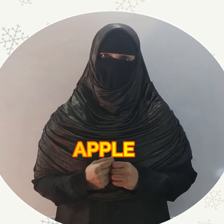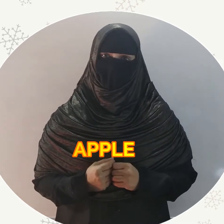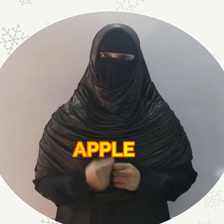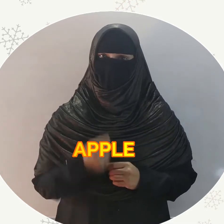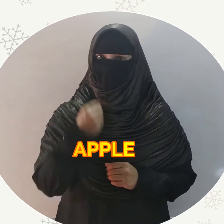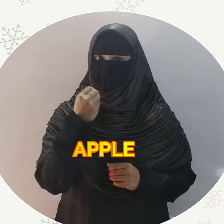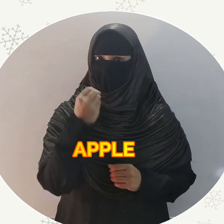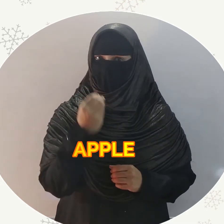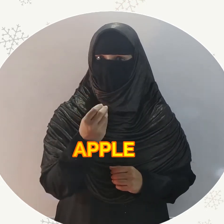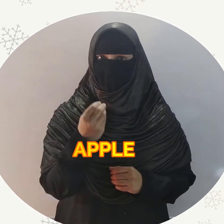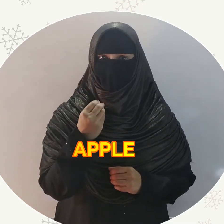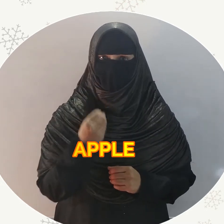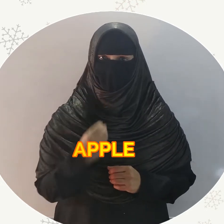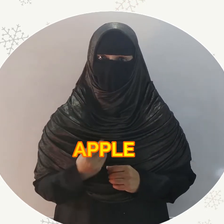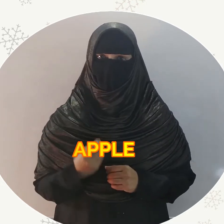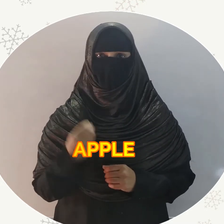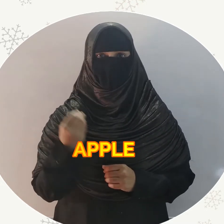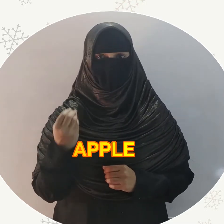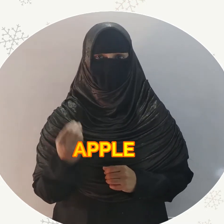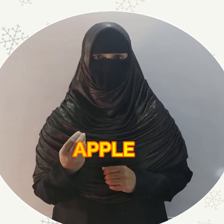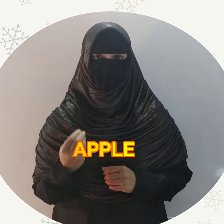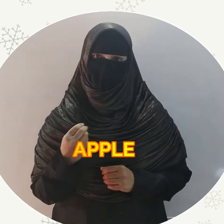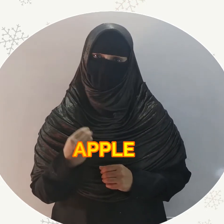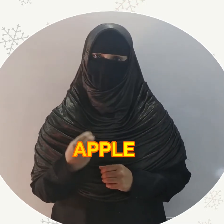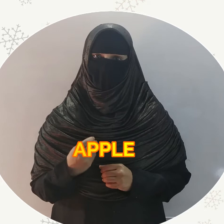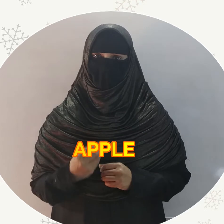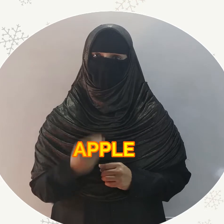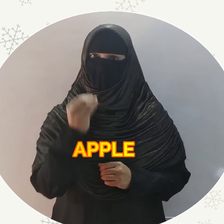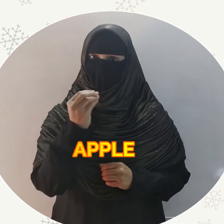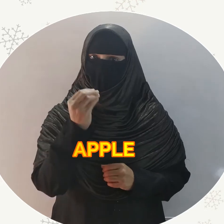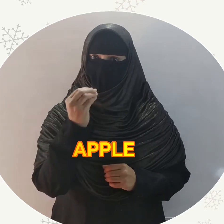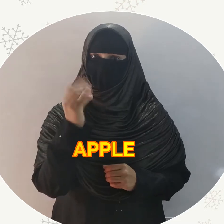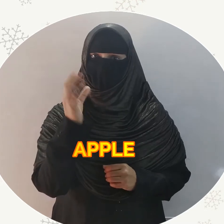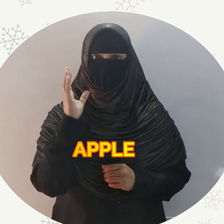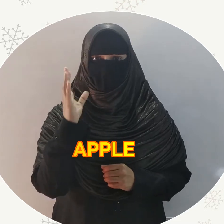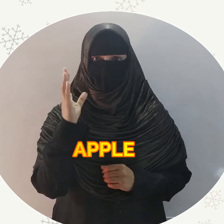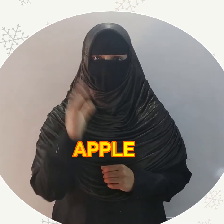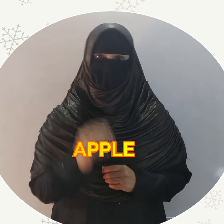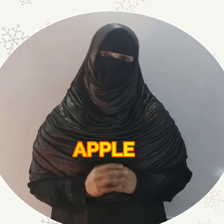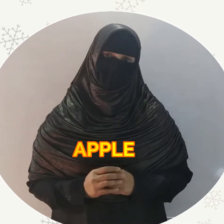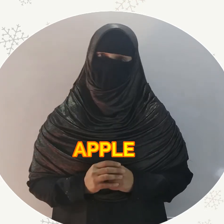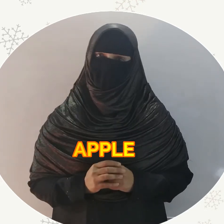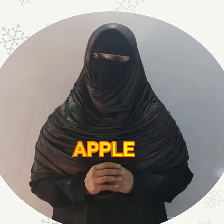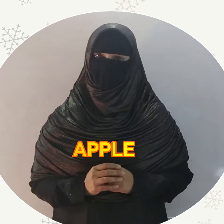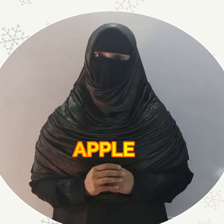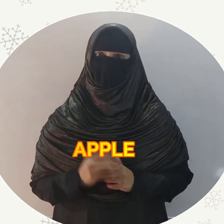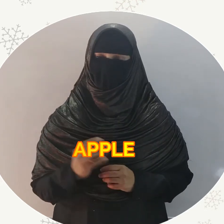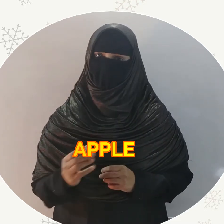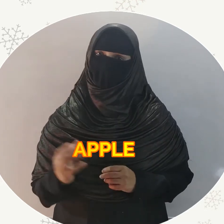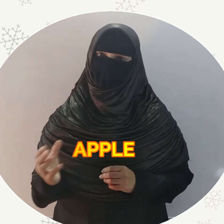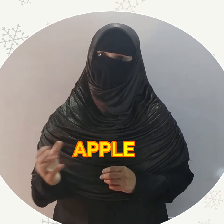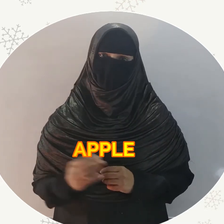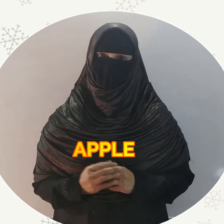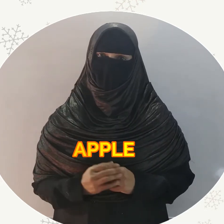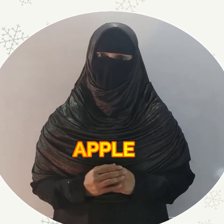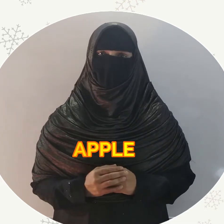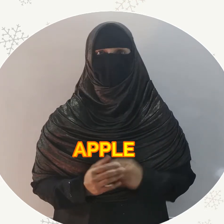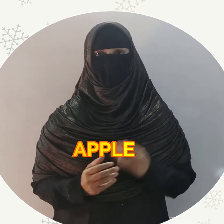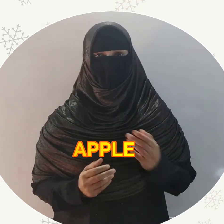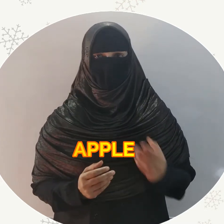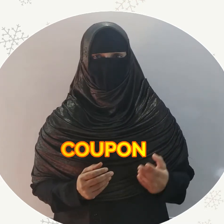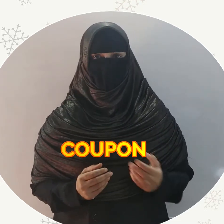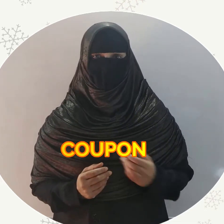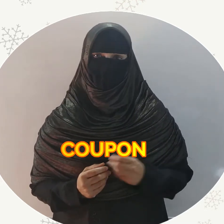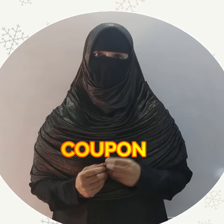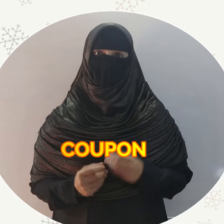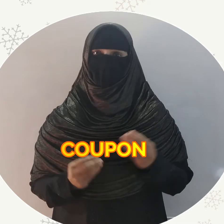കൊച്ചിയിൽ പഠിക്കുന്നത്. അപ്പോൾ പലരും ആപ്പിൾ എന്നാണ് പറയുന്നത്. ആപ്പിൾ എന്നല്ല, ആപ്പിൾ. ആൻ ആപ്പിൾ എ ഡേ കീപ്സ് ദ ഡോക്ടർ അവേ. ഇനി